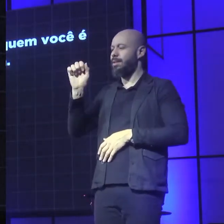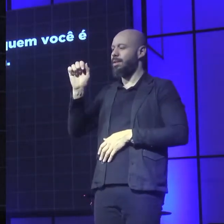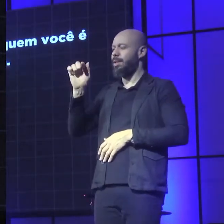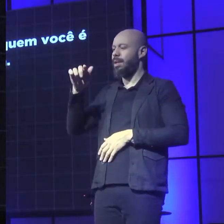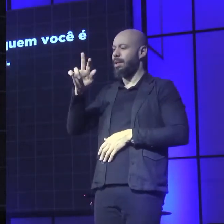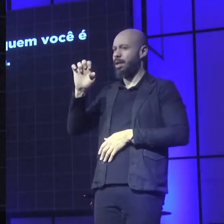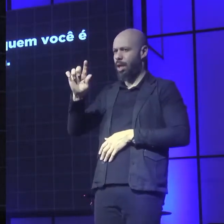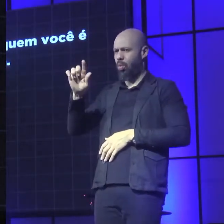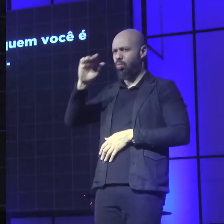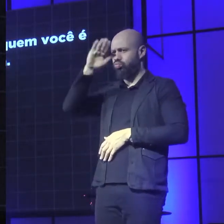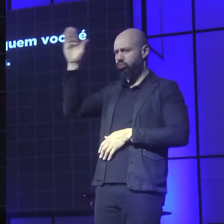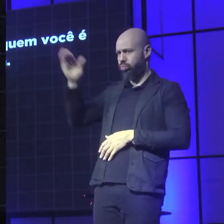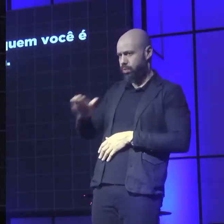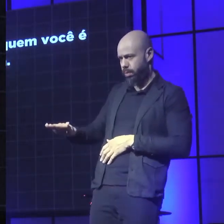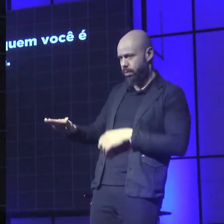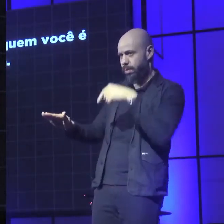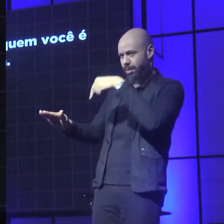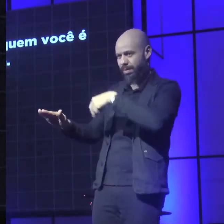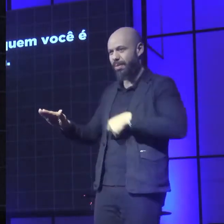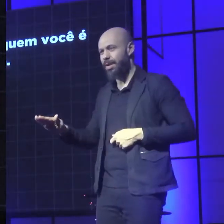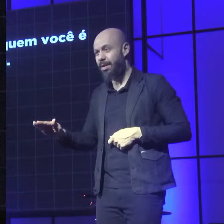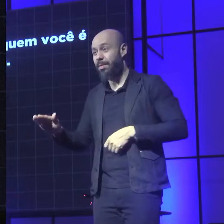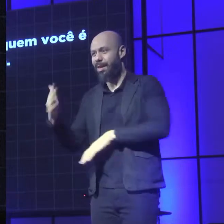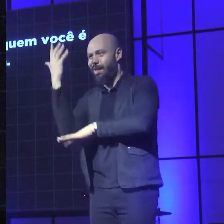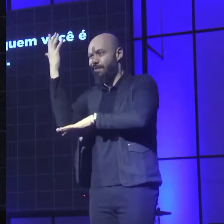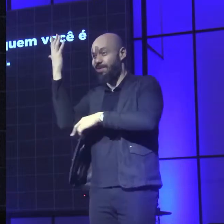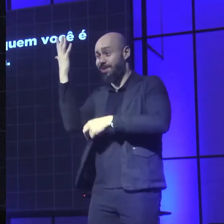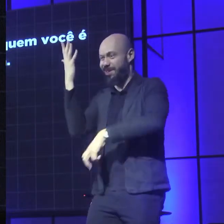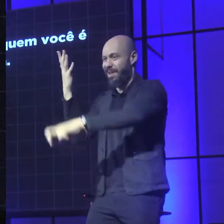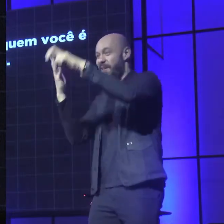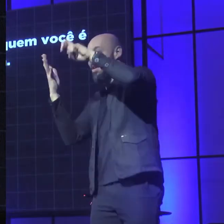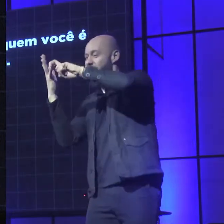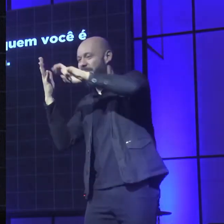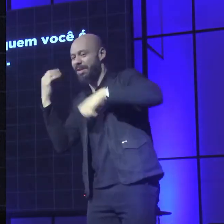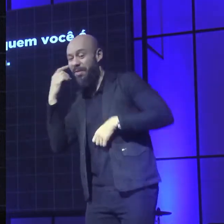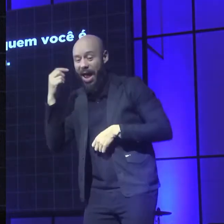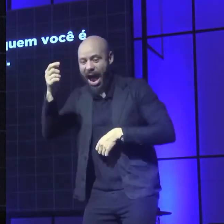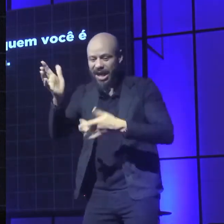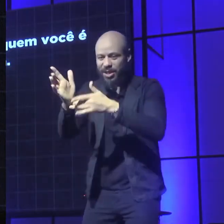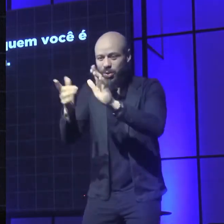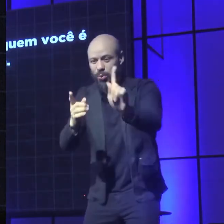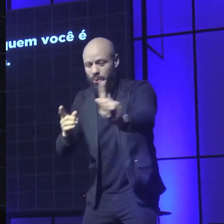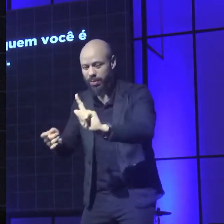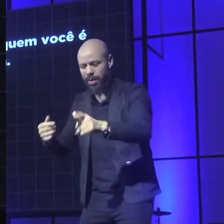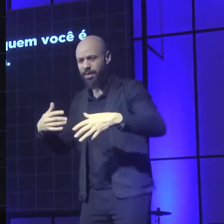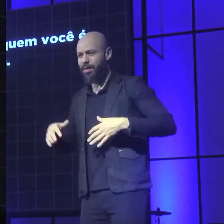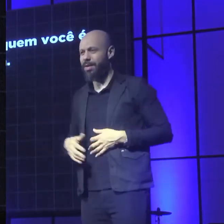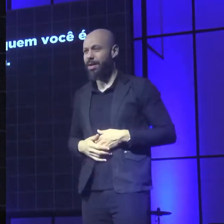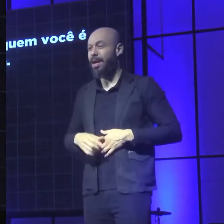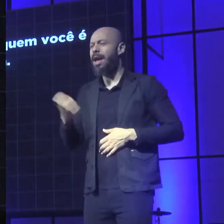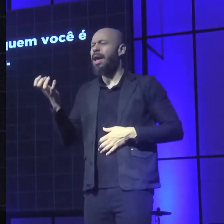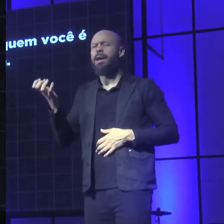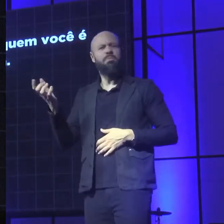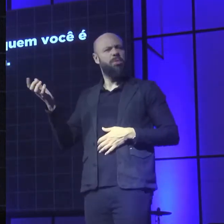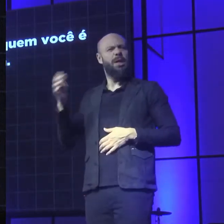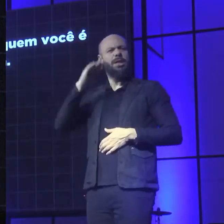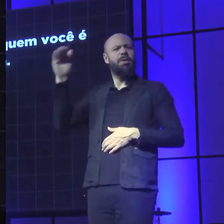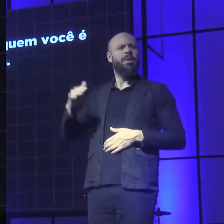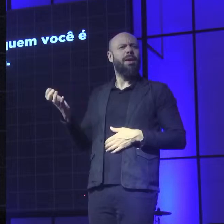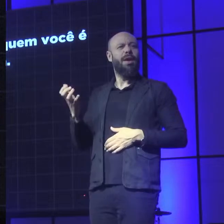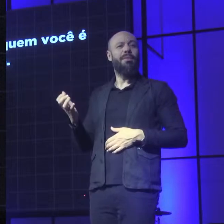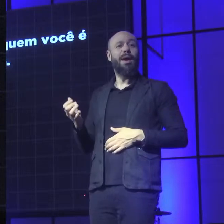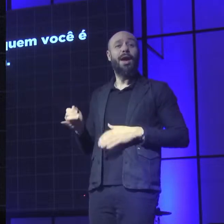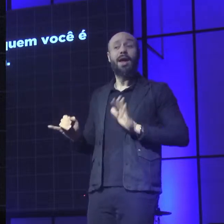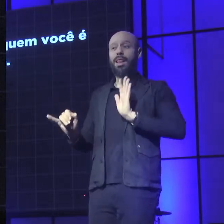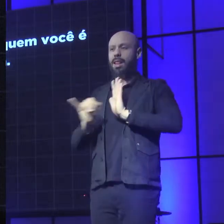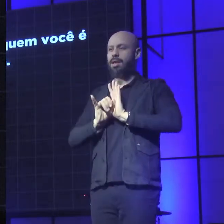querendo buscar a identidade de Jesus. Mas Jesus olha para ele e diz: o negócio aqui não sou eu, não. O negócio aqui é quem